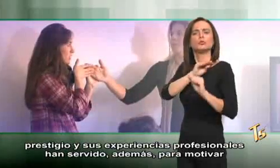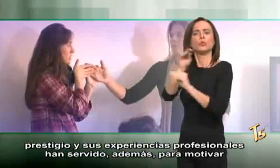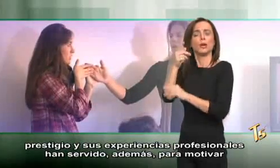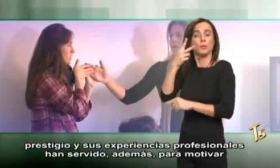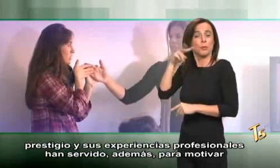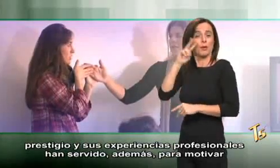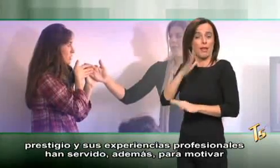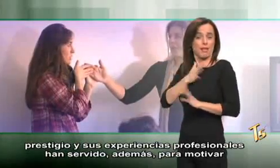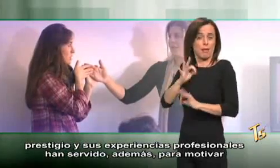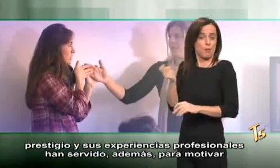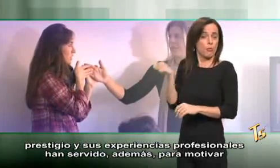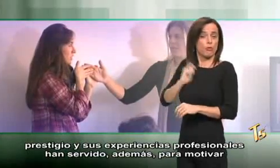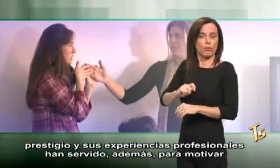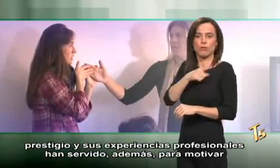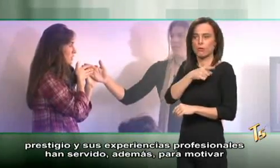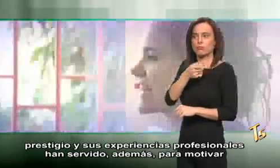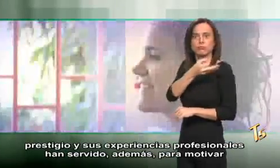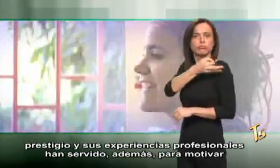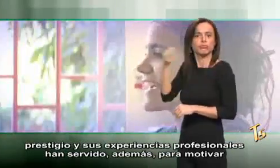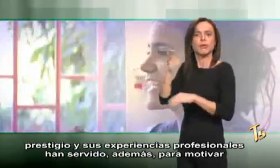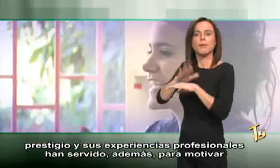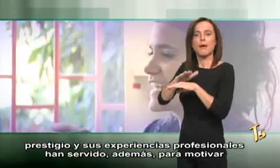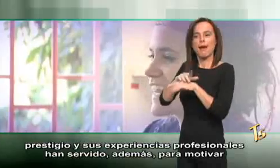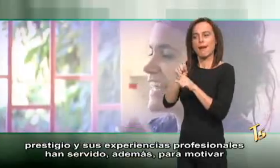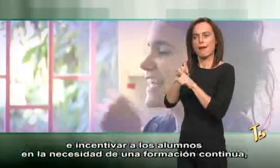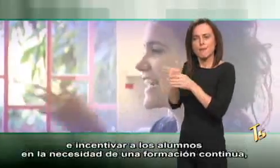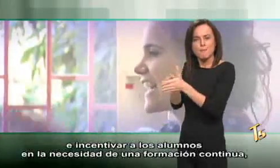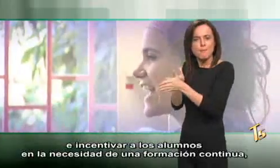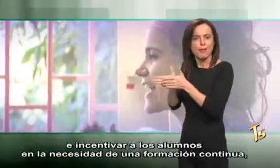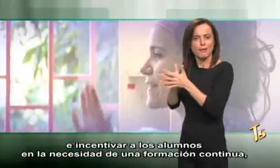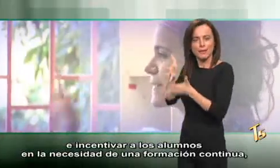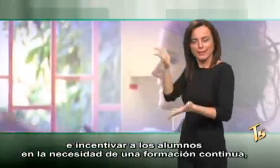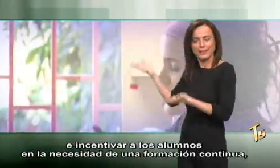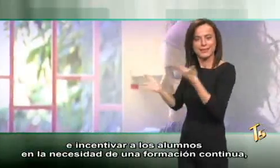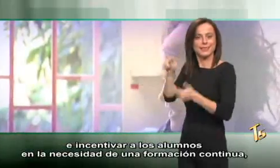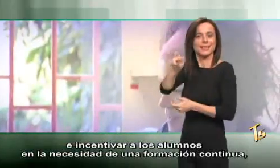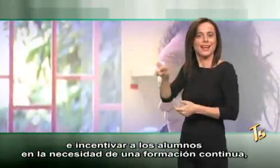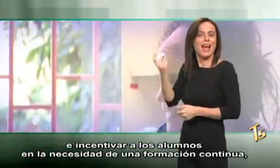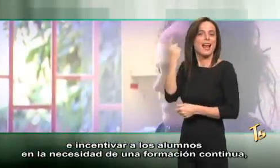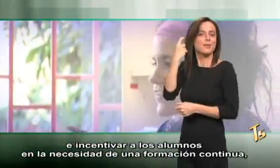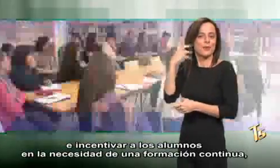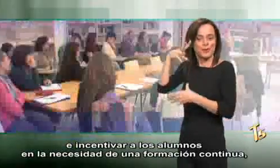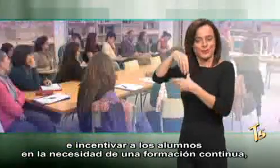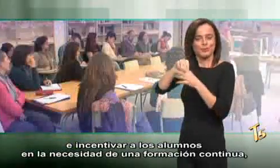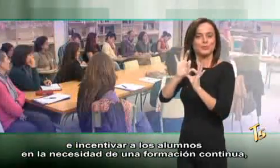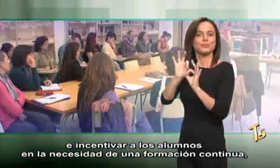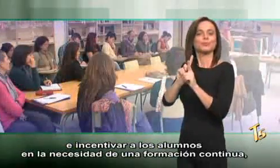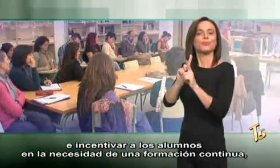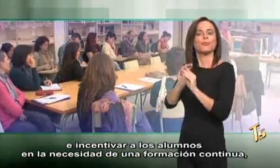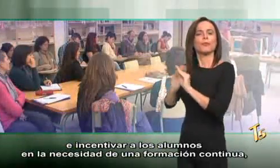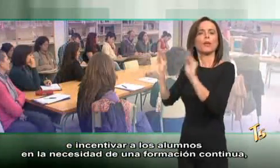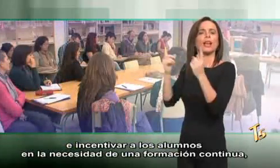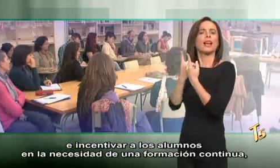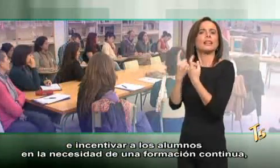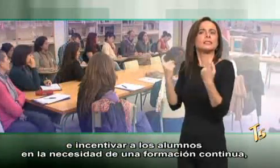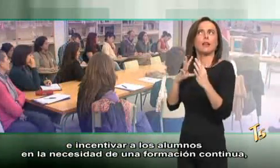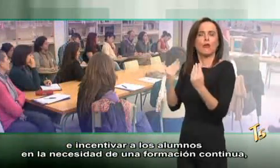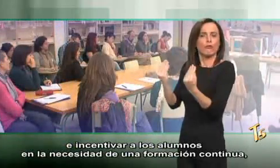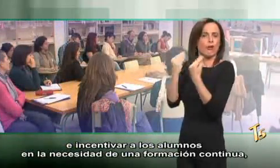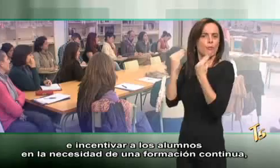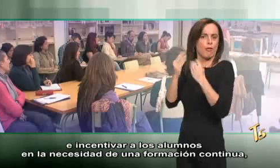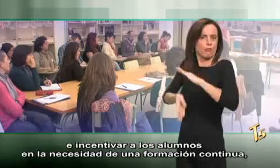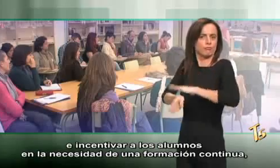profesionales han servido, además, para motivar e incentivar a los alumnos en la necesidad de una